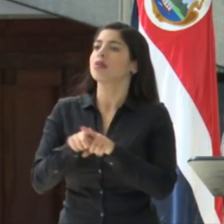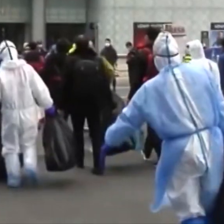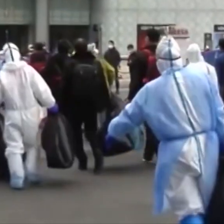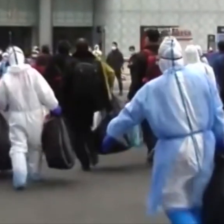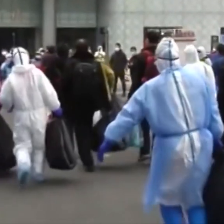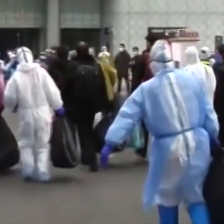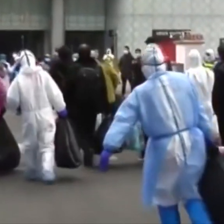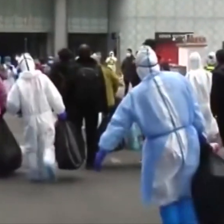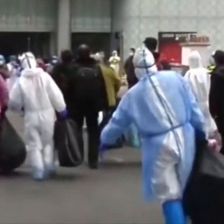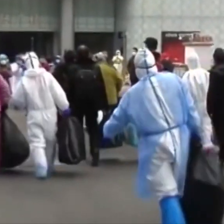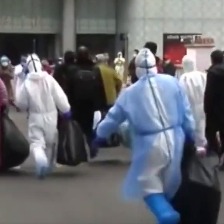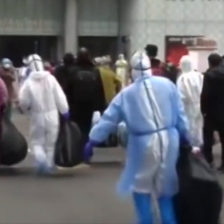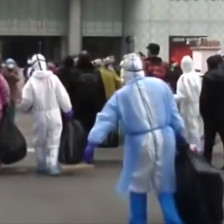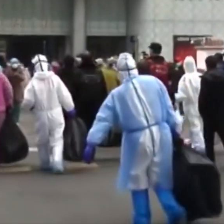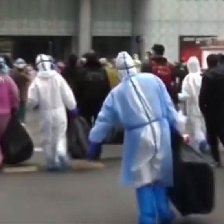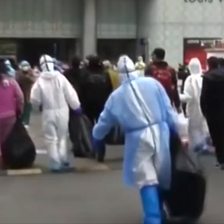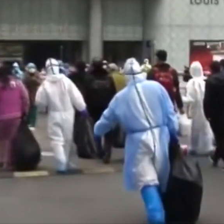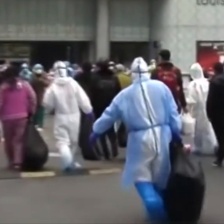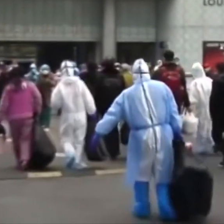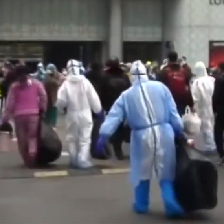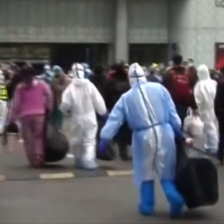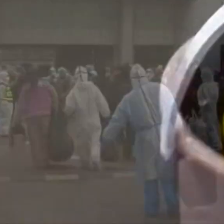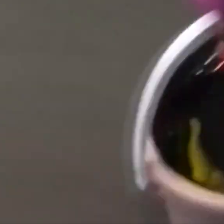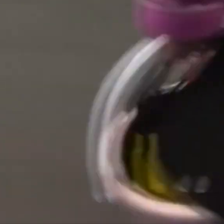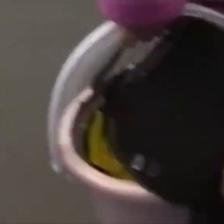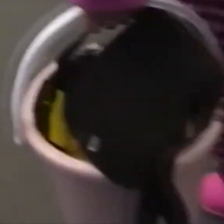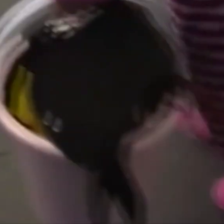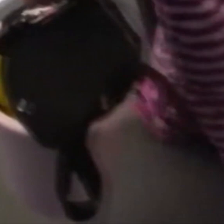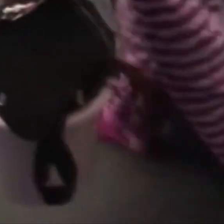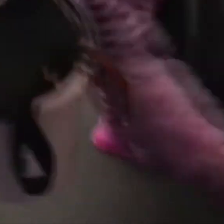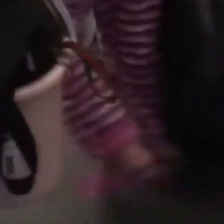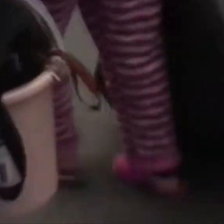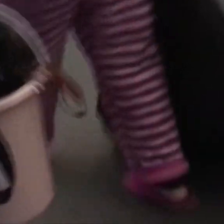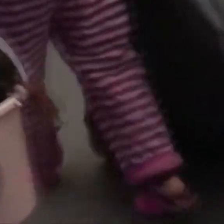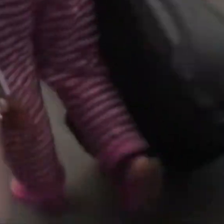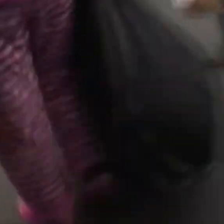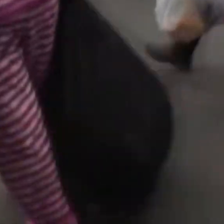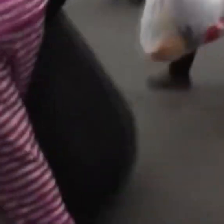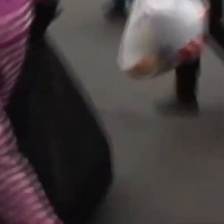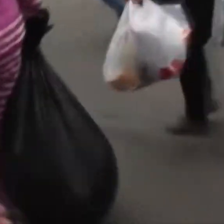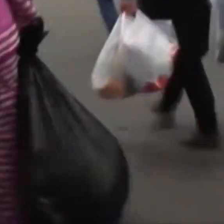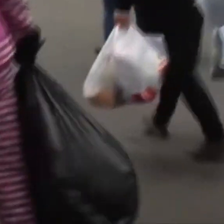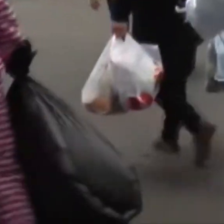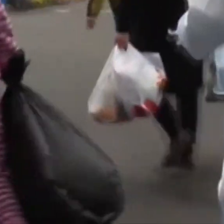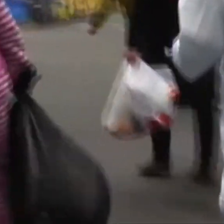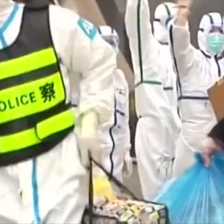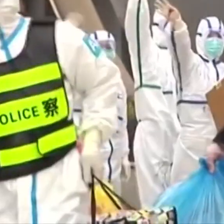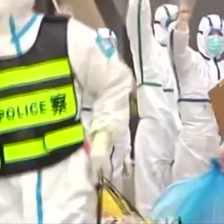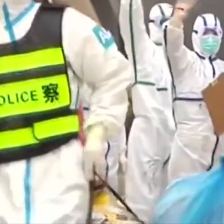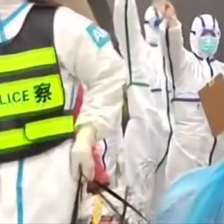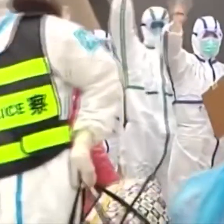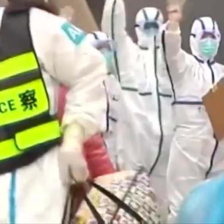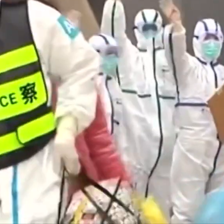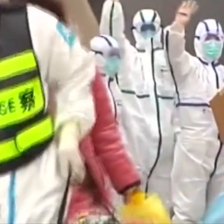vulnerables, y lo voy a insistir, porque esas personas vulnerables dependen muchas veces no de lo que ellos mismos hagan, es de lo que hagamos